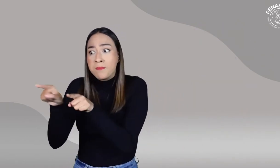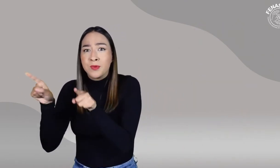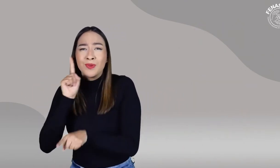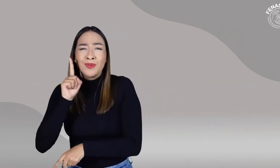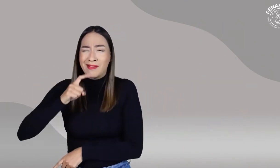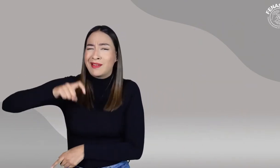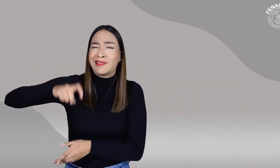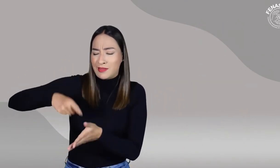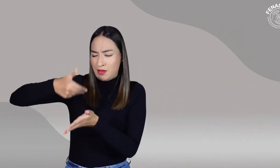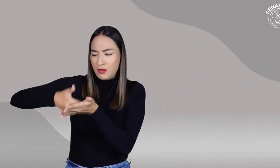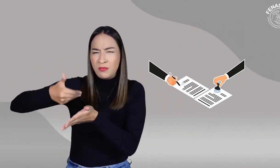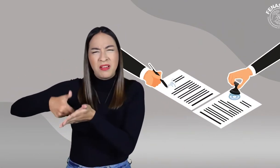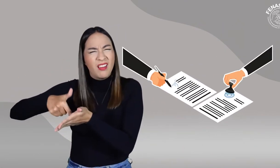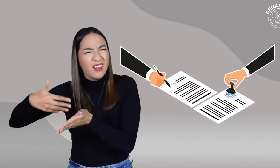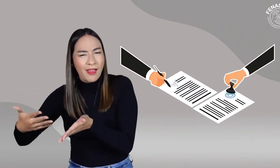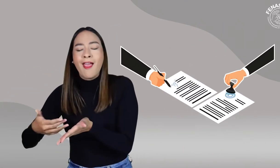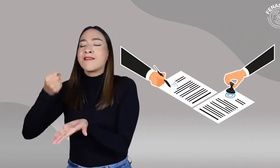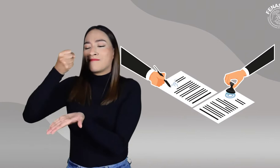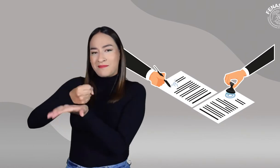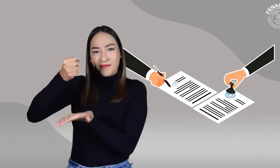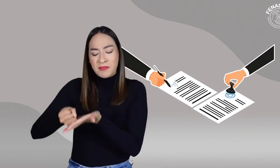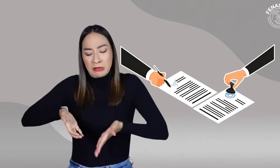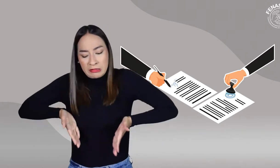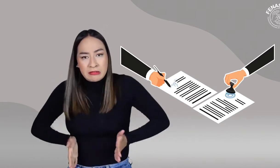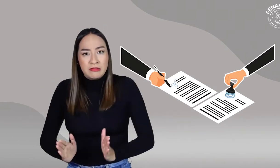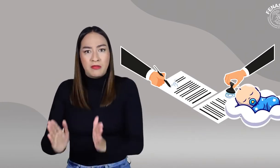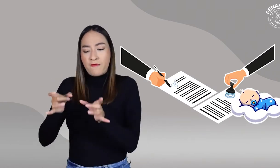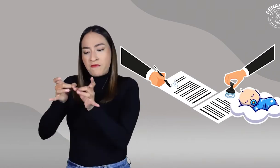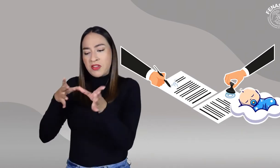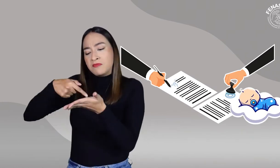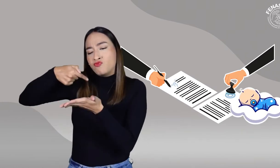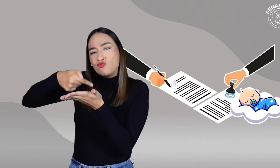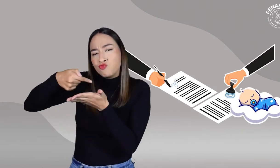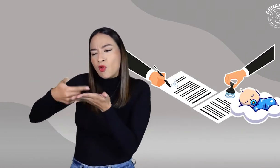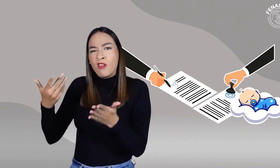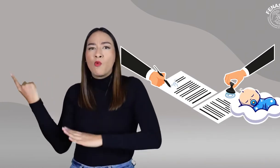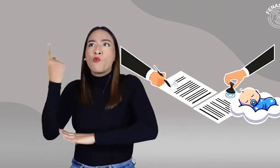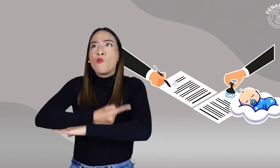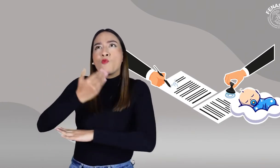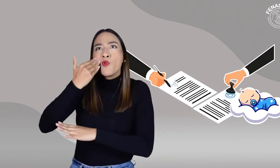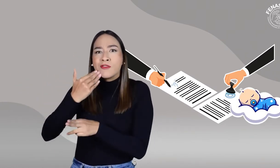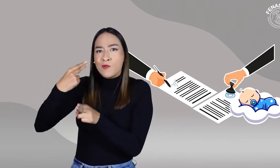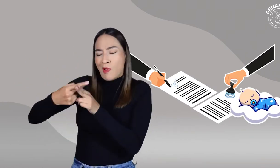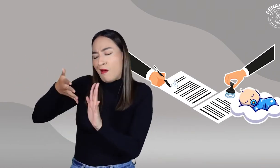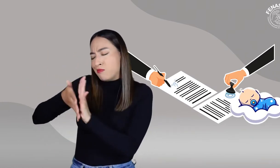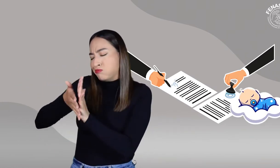un intérprete para atender a las personas sordas y ofrecer de esta manera trámites notariales